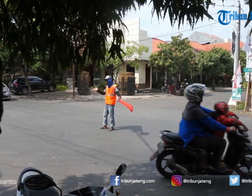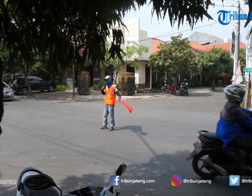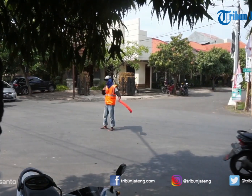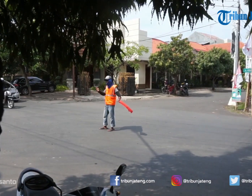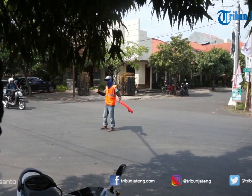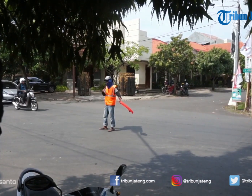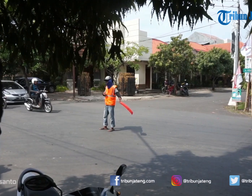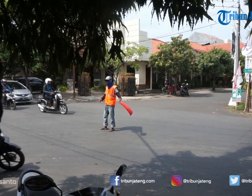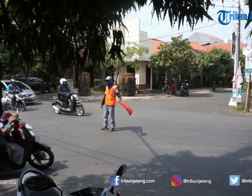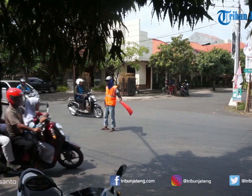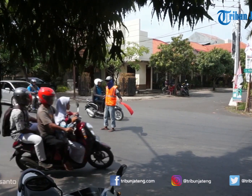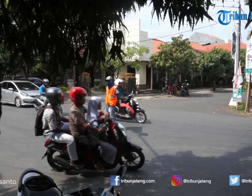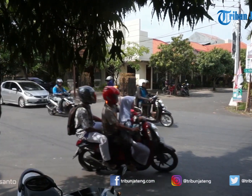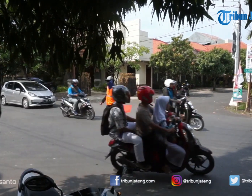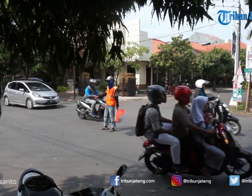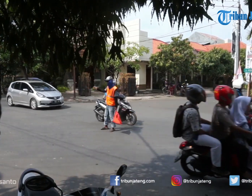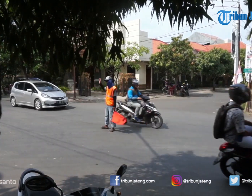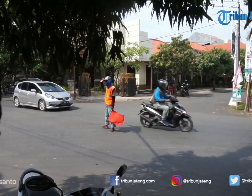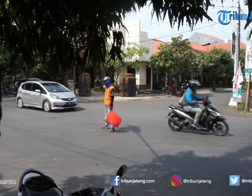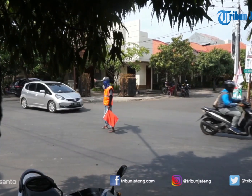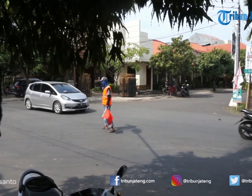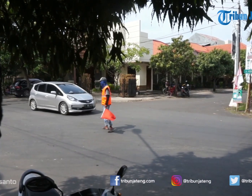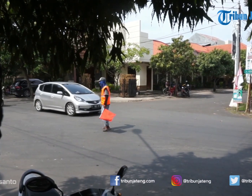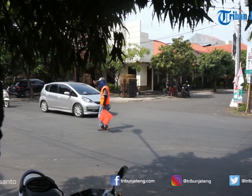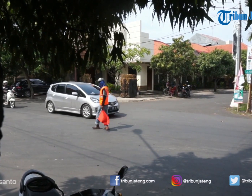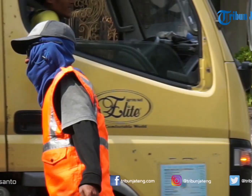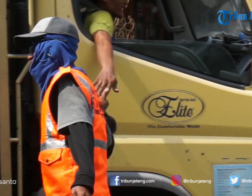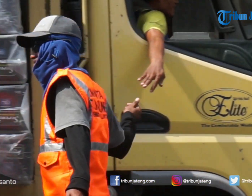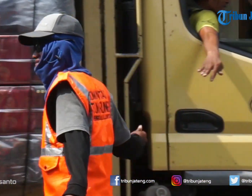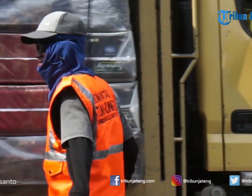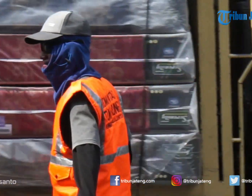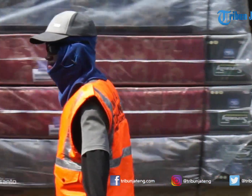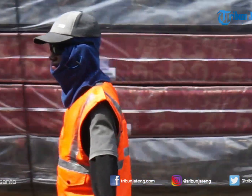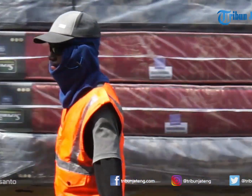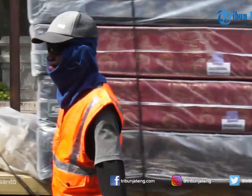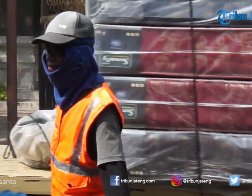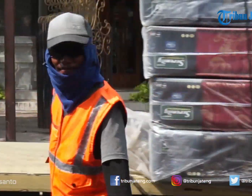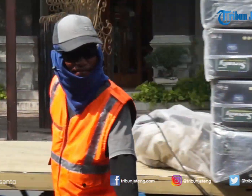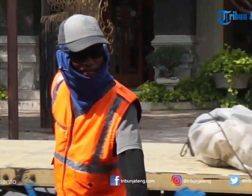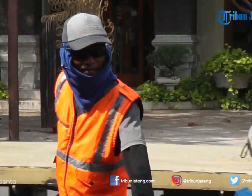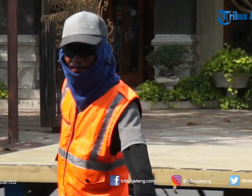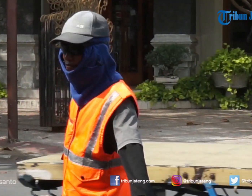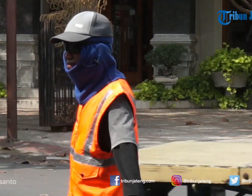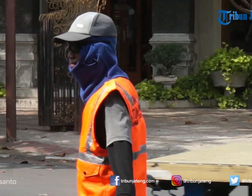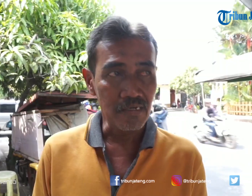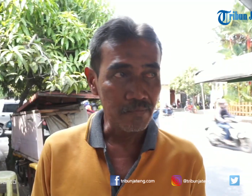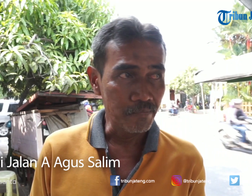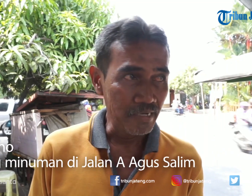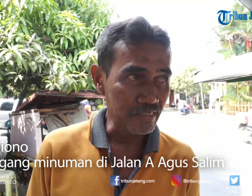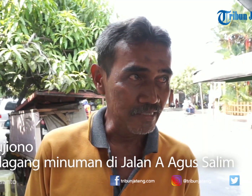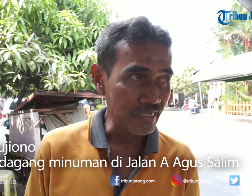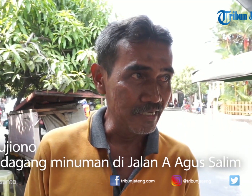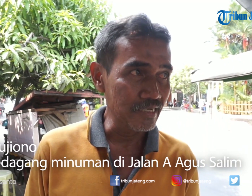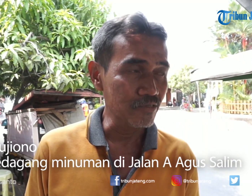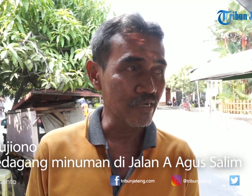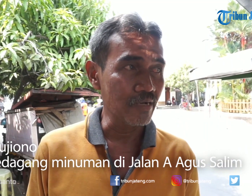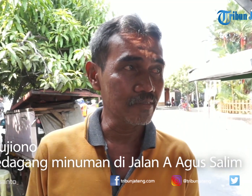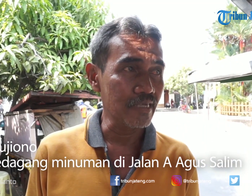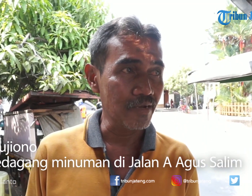Dengan adanya tukang penyeberangan jalan gini yang dari komunitas tukang rungu itu sangat membantu nggak sih Pak? Bagi saya ya juga sangat